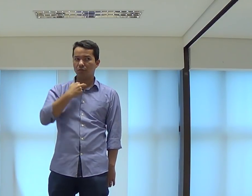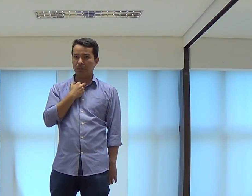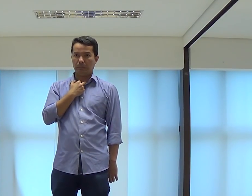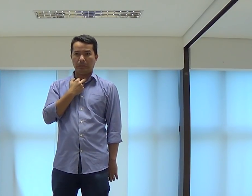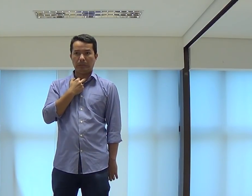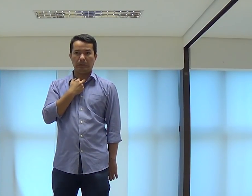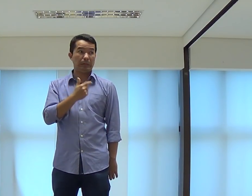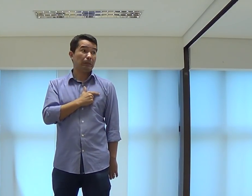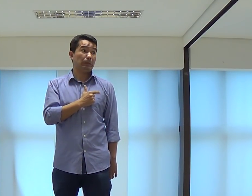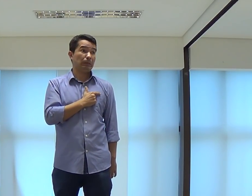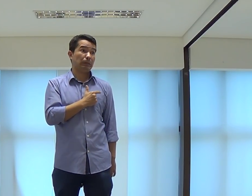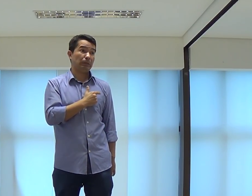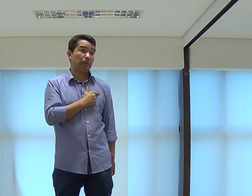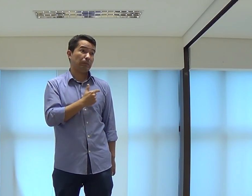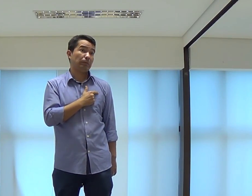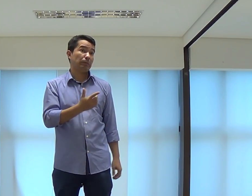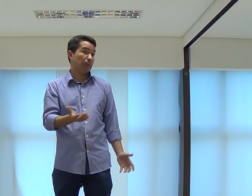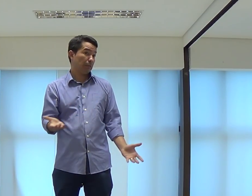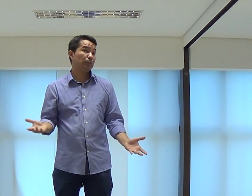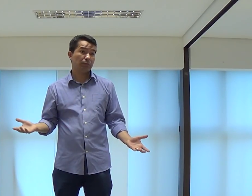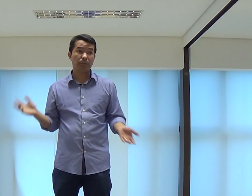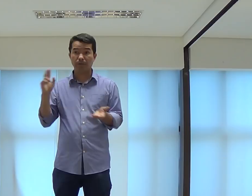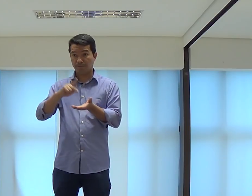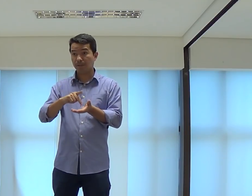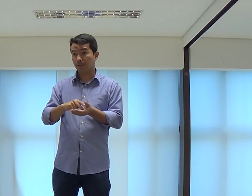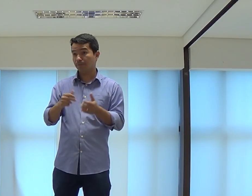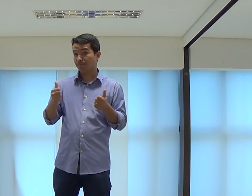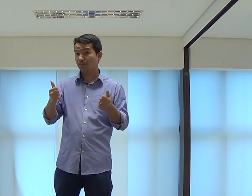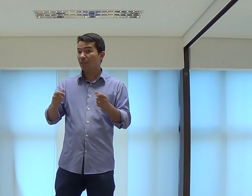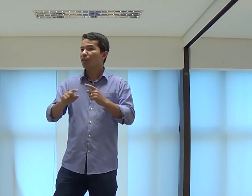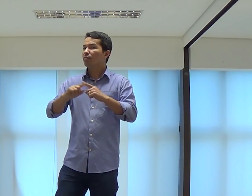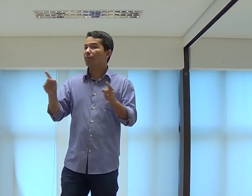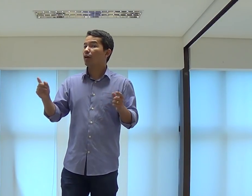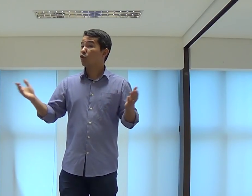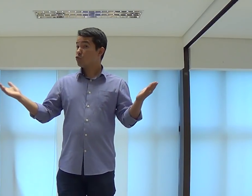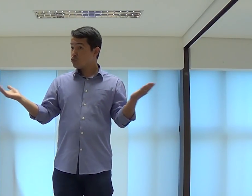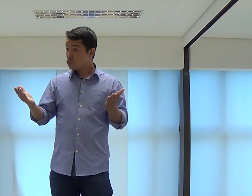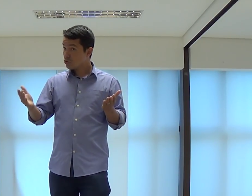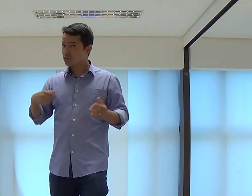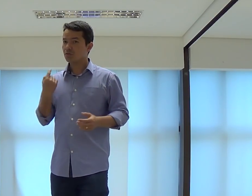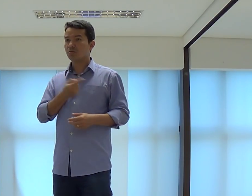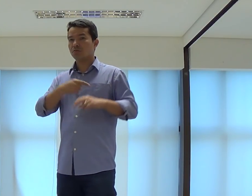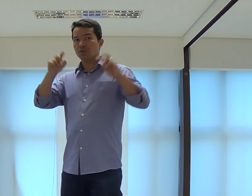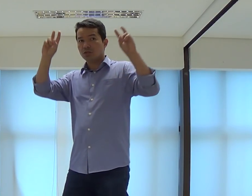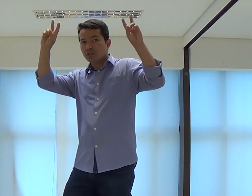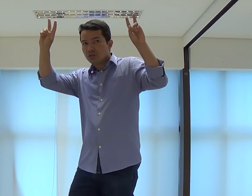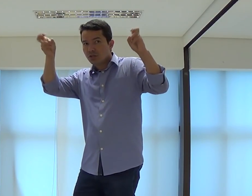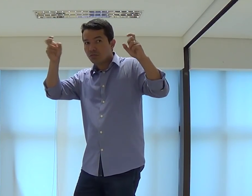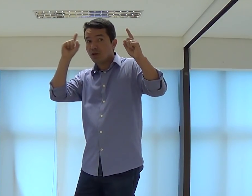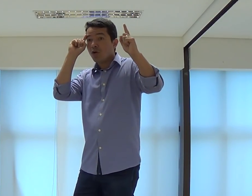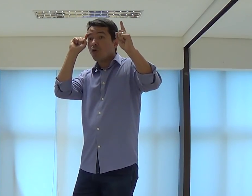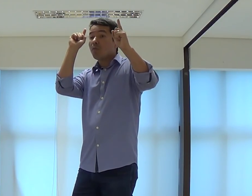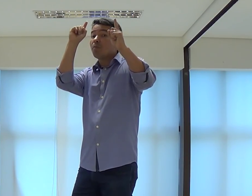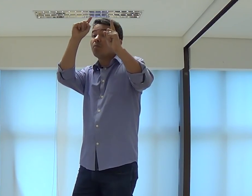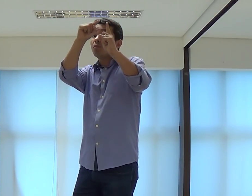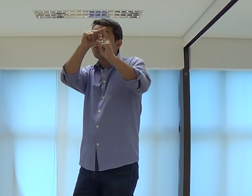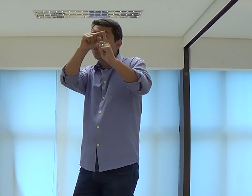e não estou entendendo o que estão falando. Ah, é feio, tá, gente? Então a gente precisa estar aprendendo sempre. Então hoje o nosso tema,